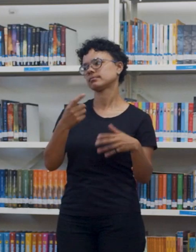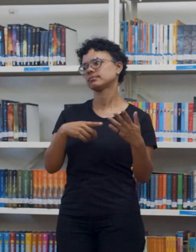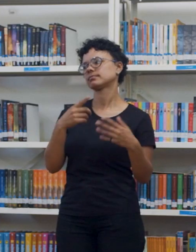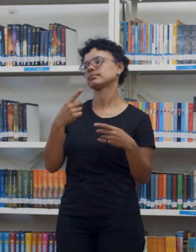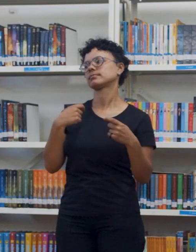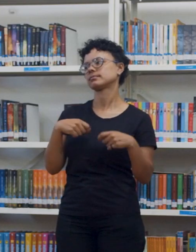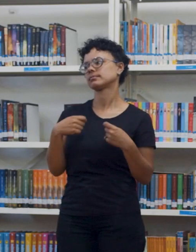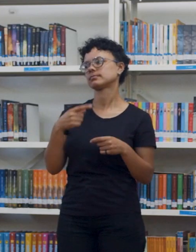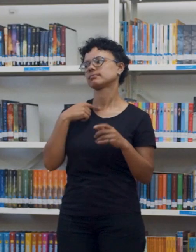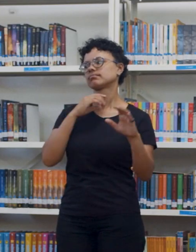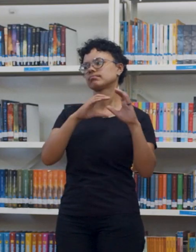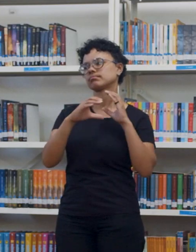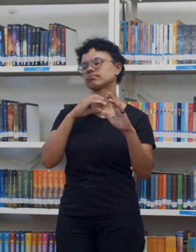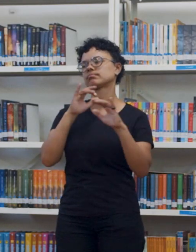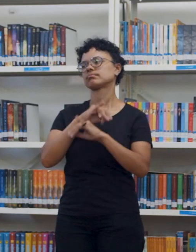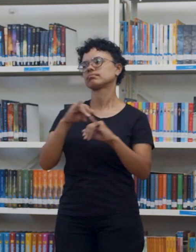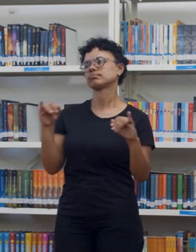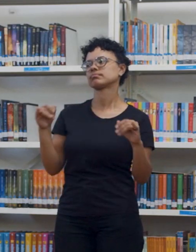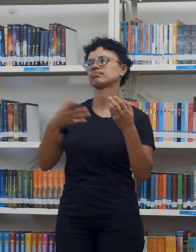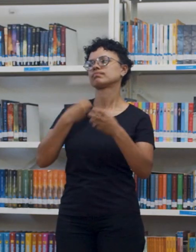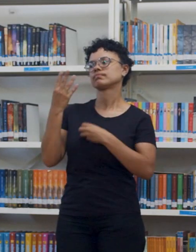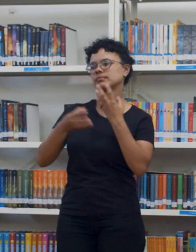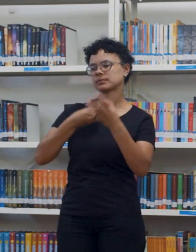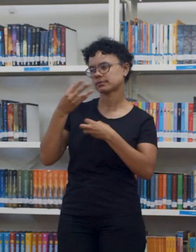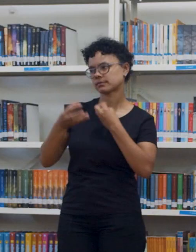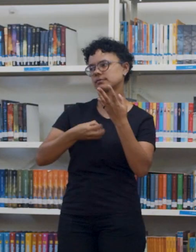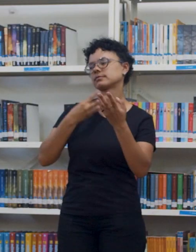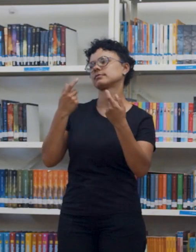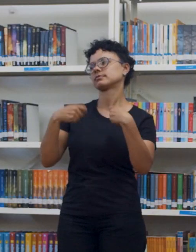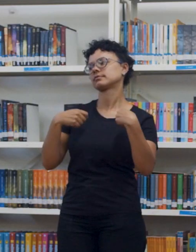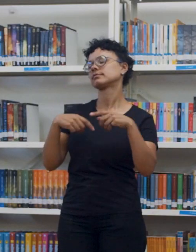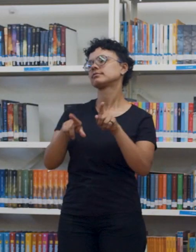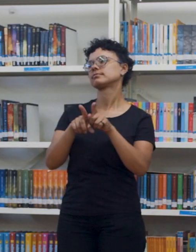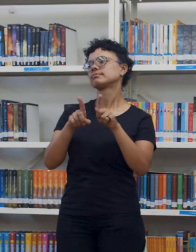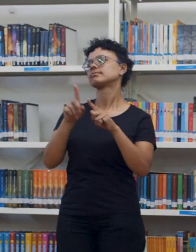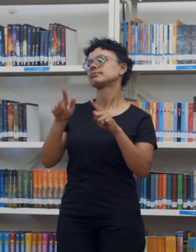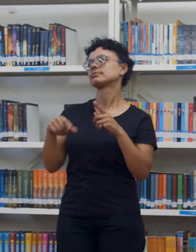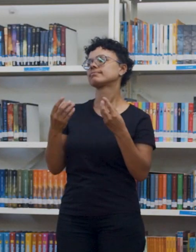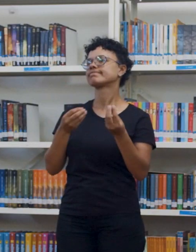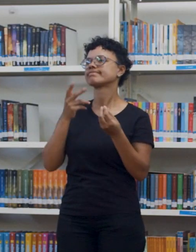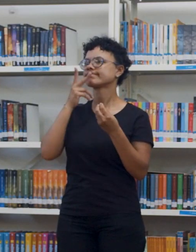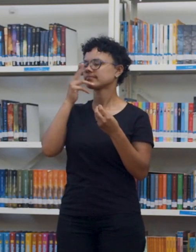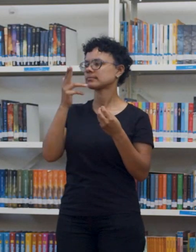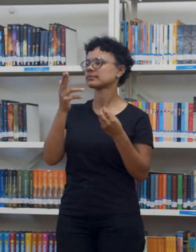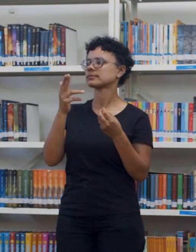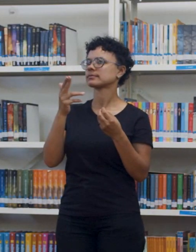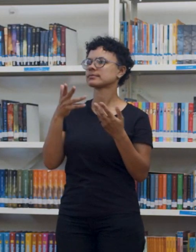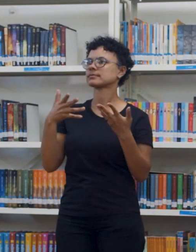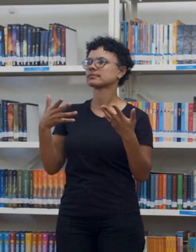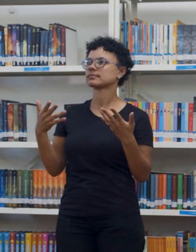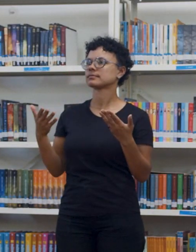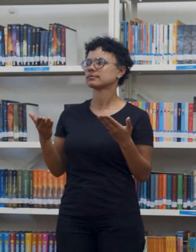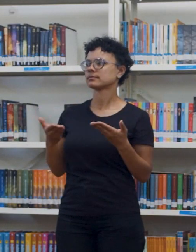importância de me comunicar, de me expressar, isso tudo. E